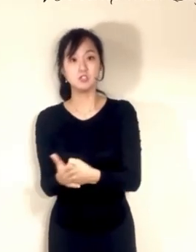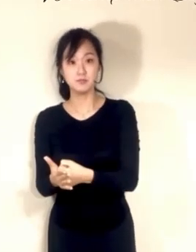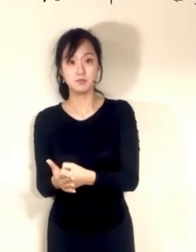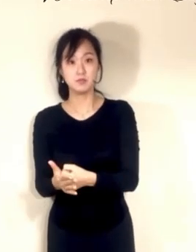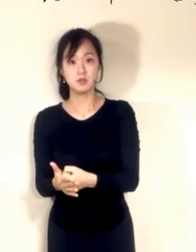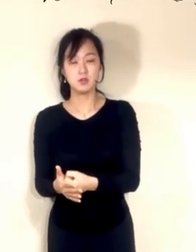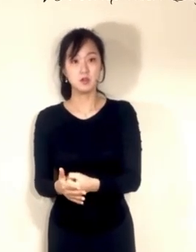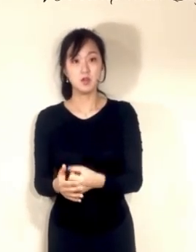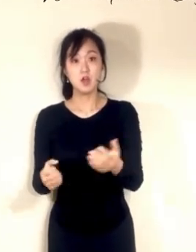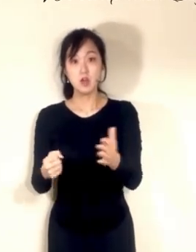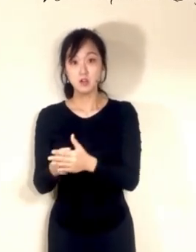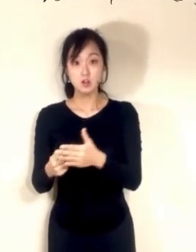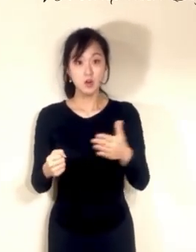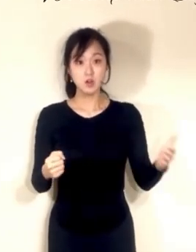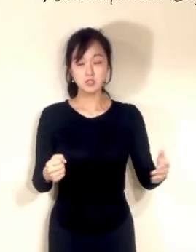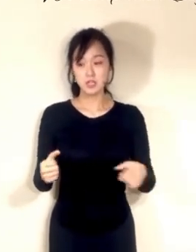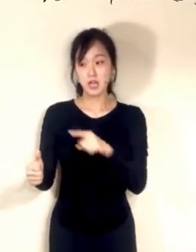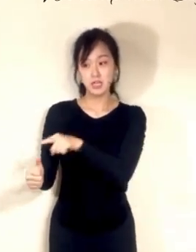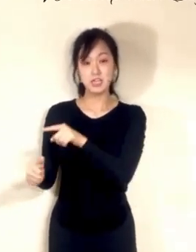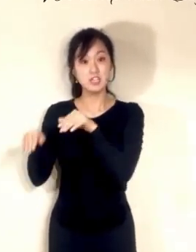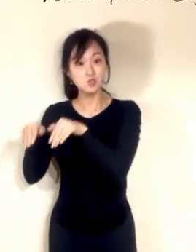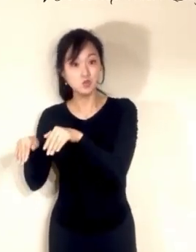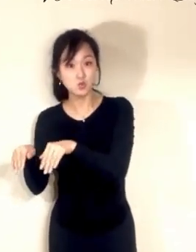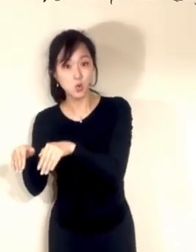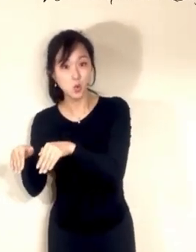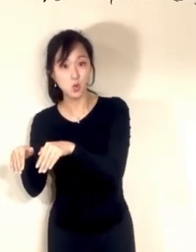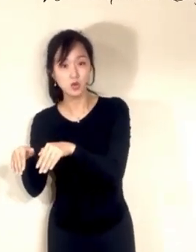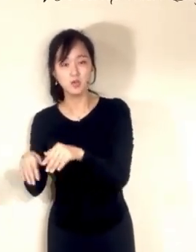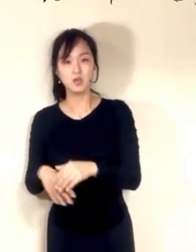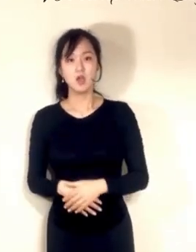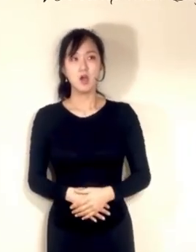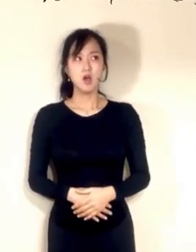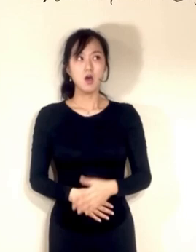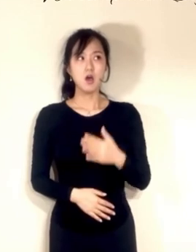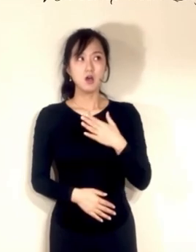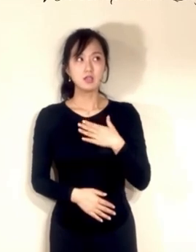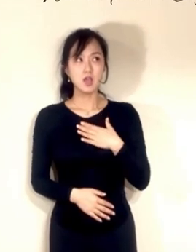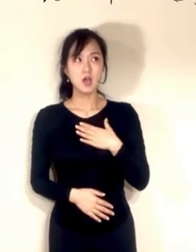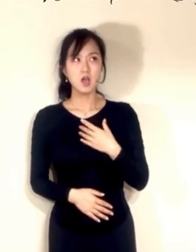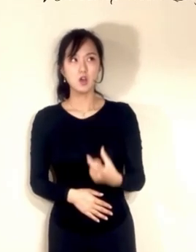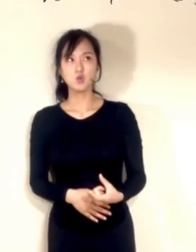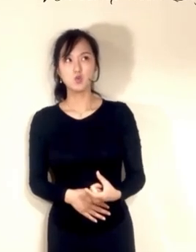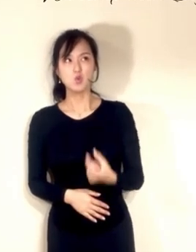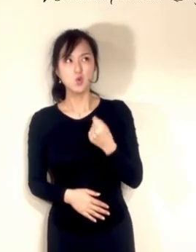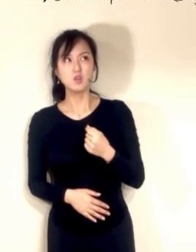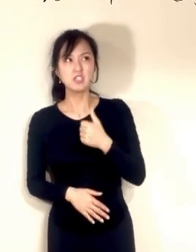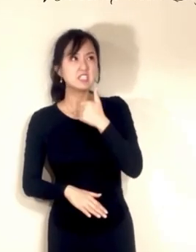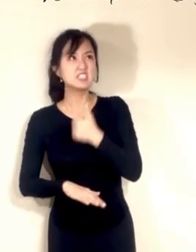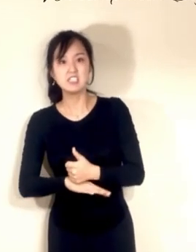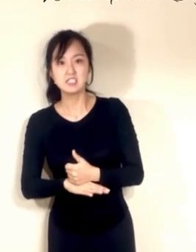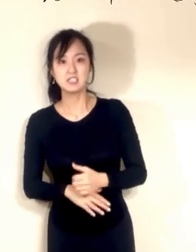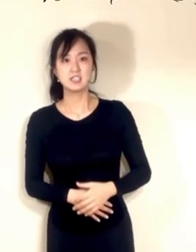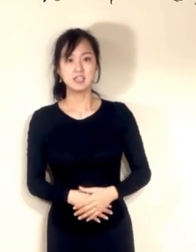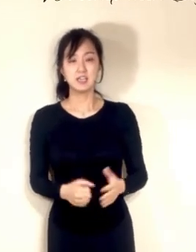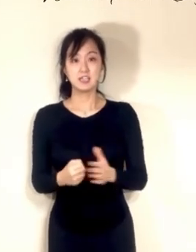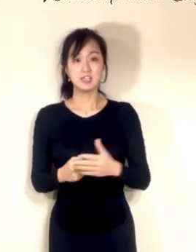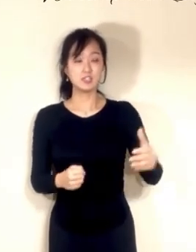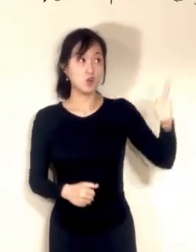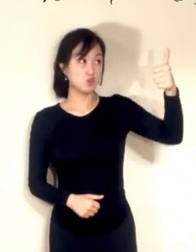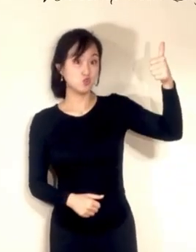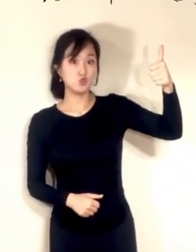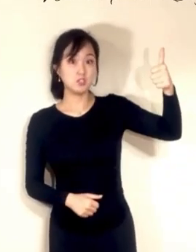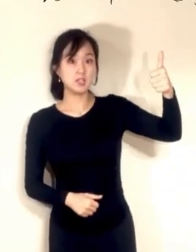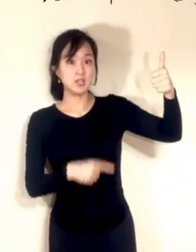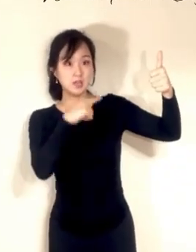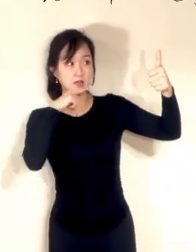합니다. 그러자 이 청지기는 자신의 때가 곧 끝날 것을 알게 되고 주인에게 빚진